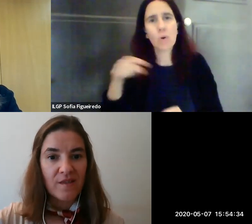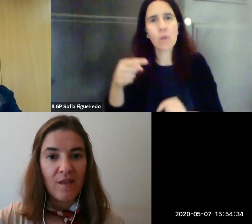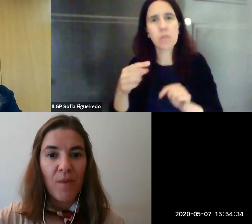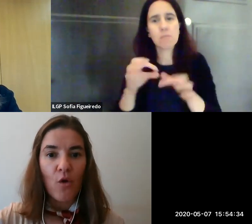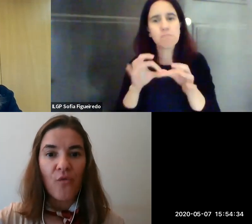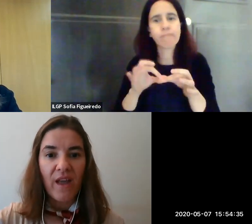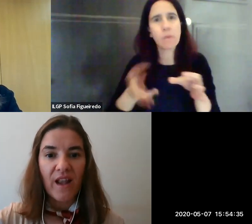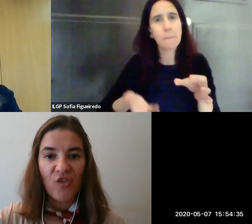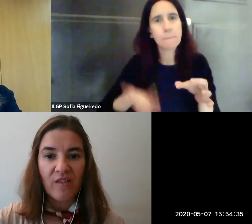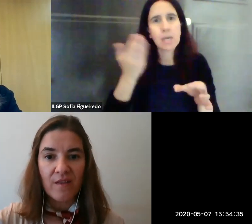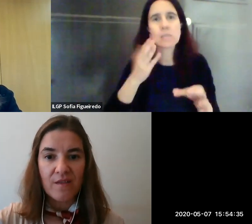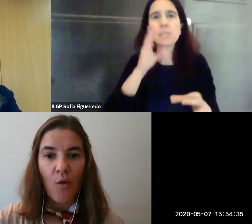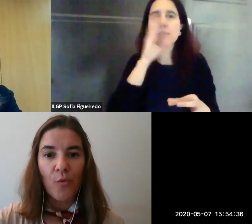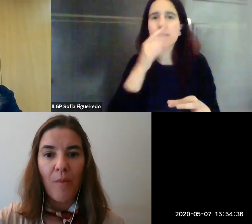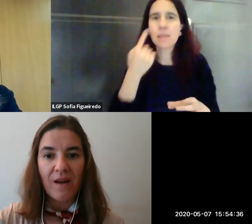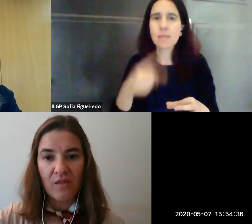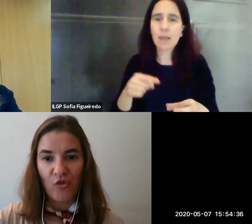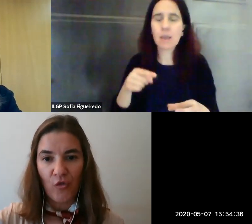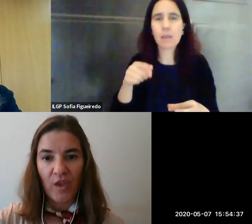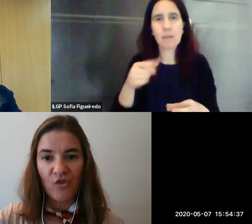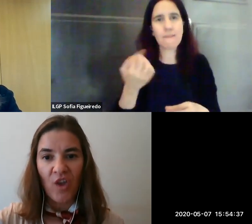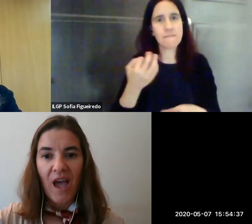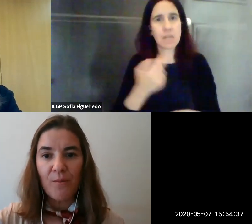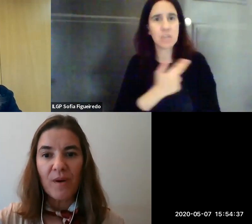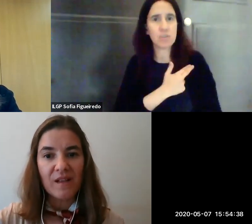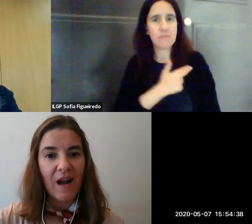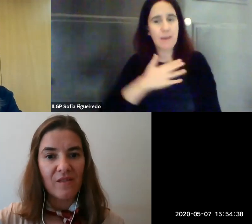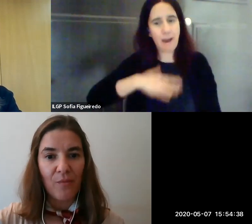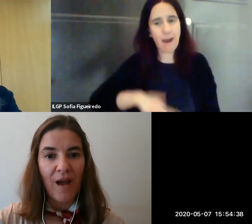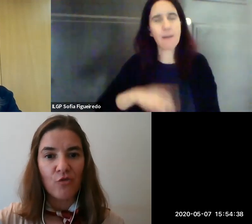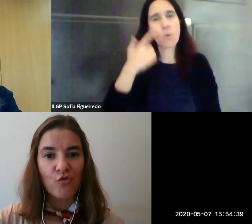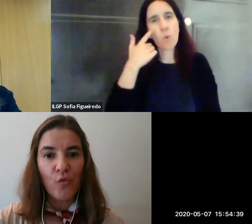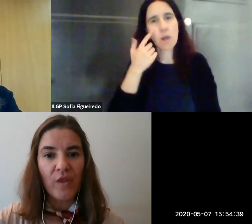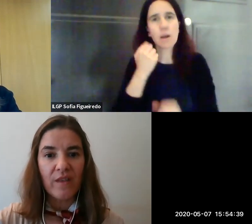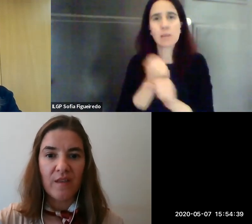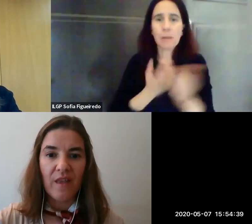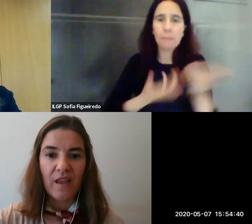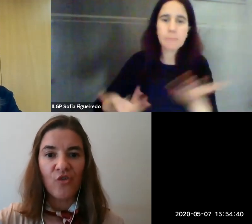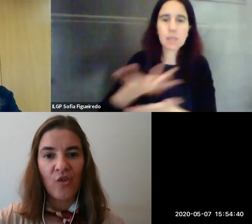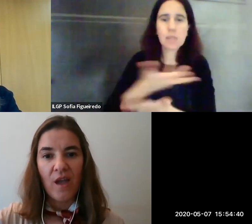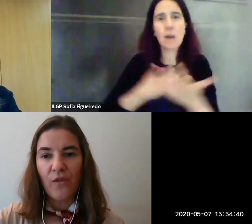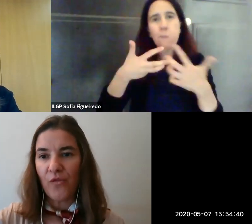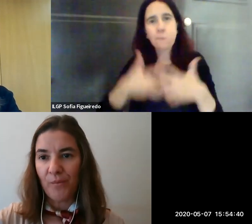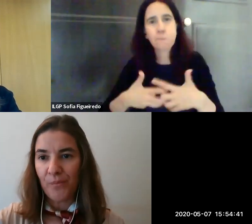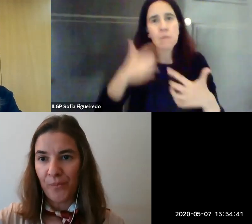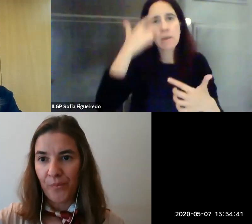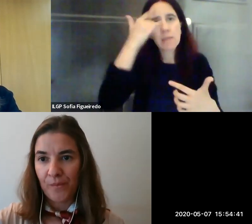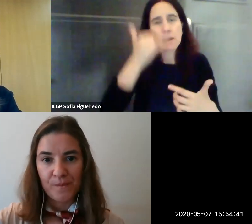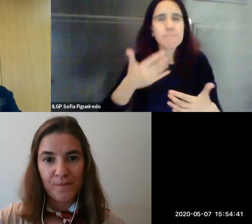conectados, se também houver esta intenção por parte das FIAs em partilhar trabalhos, dúvidas, ideias,